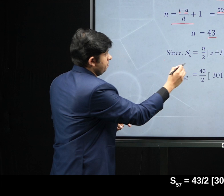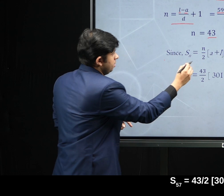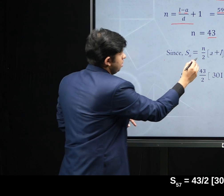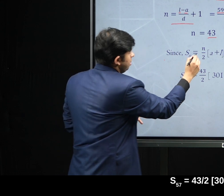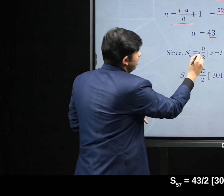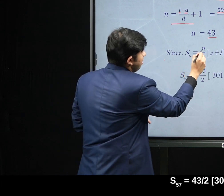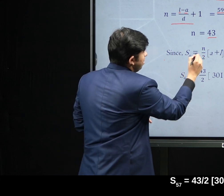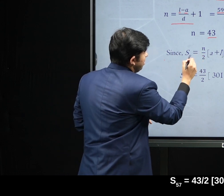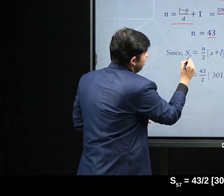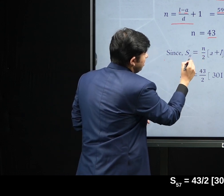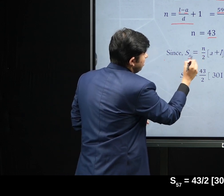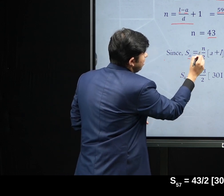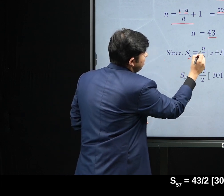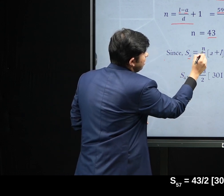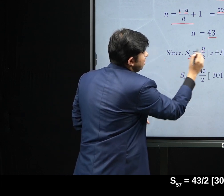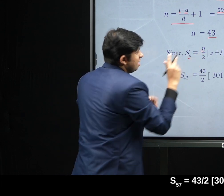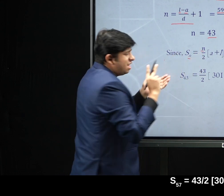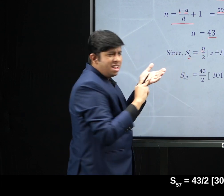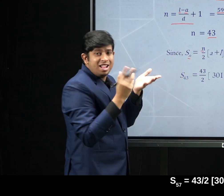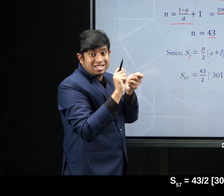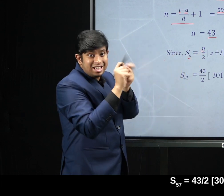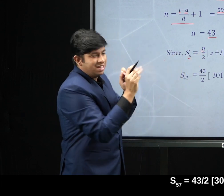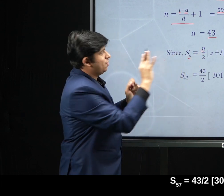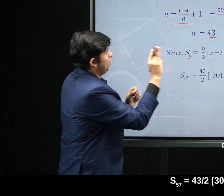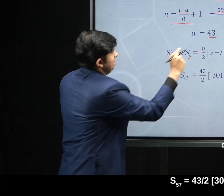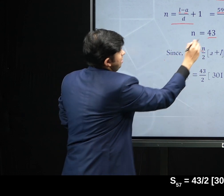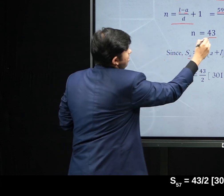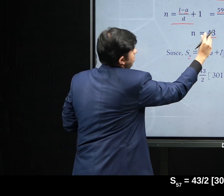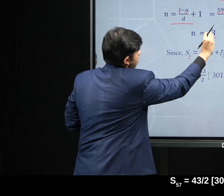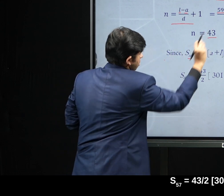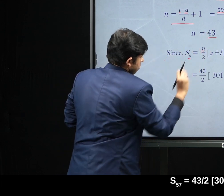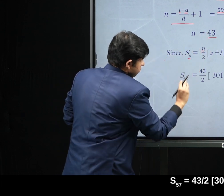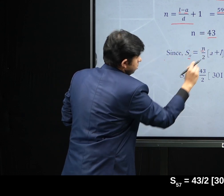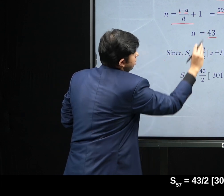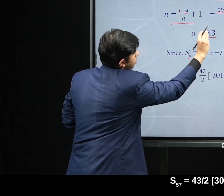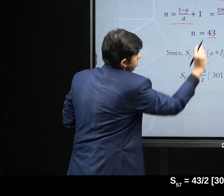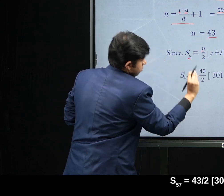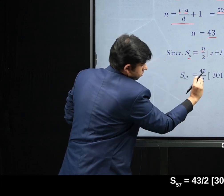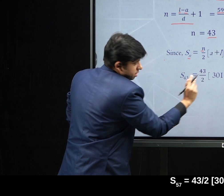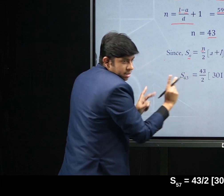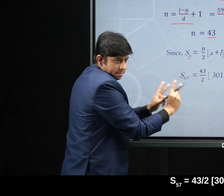మనకు S57 is equal to 43/2 ఇంటూ 301